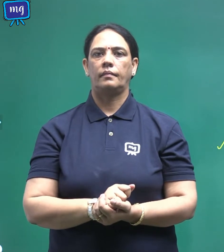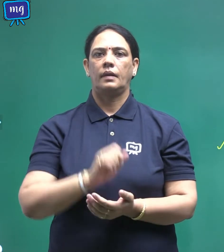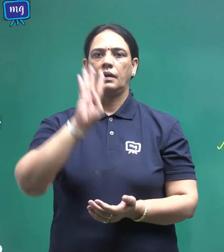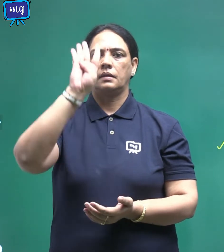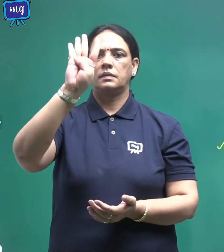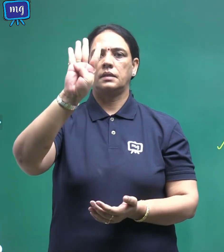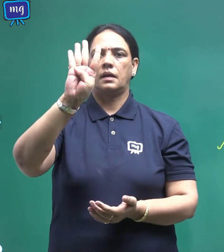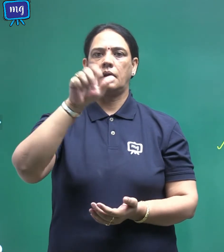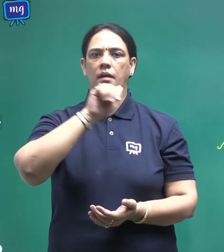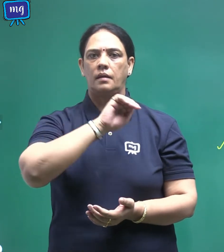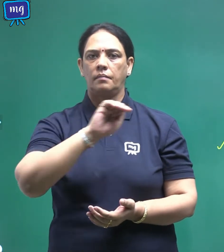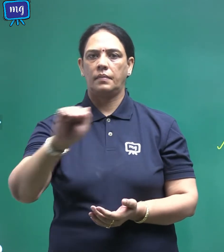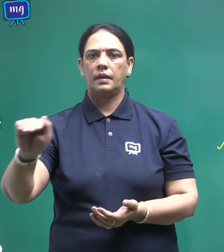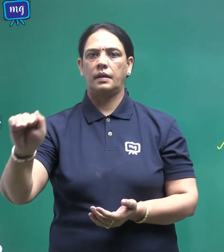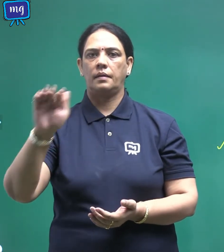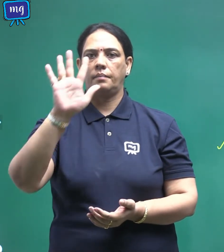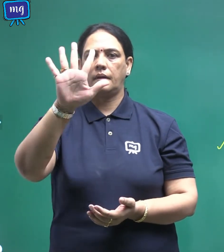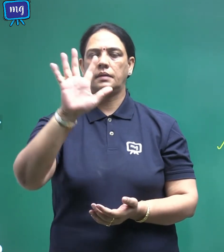4/5